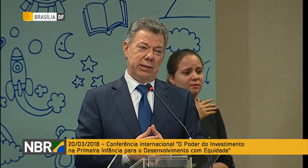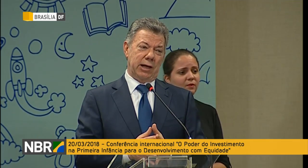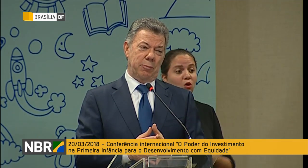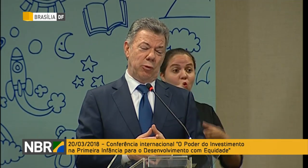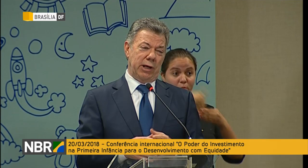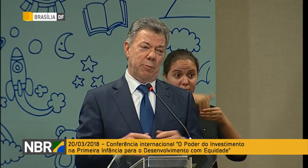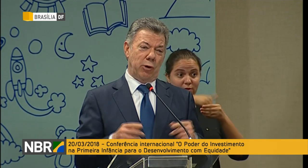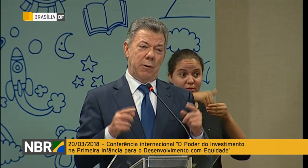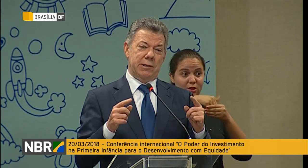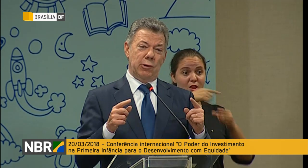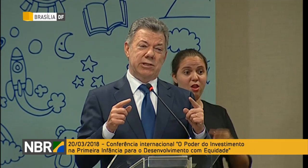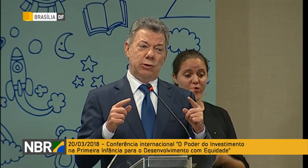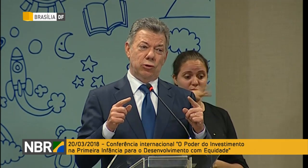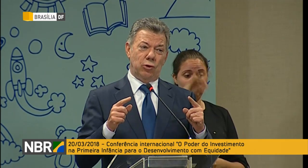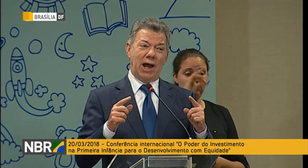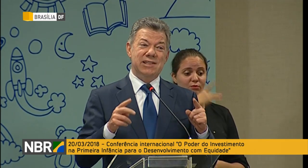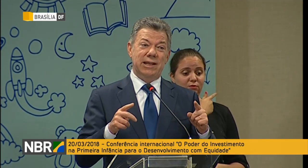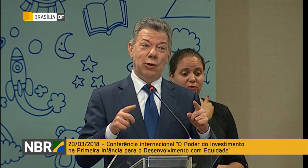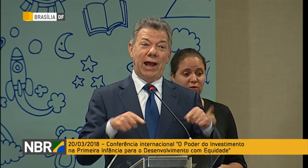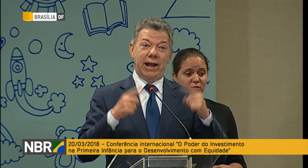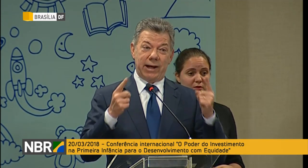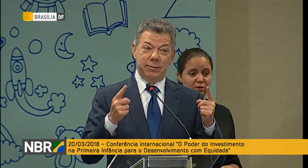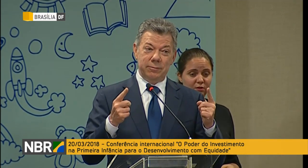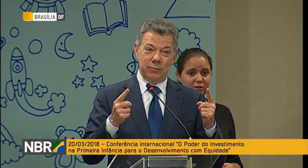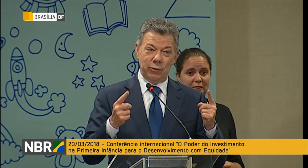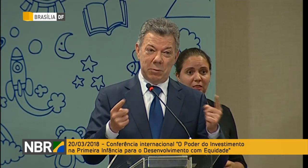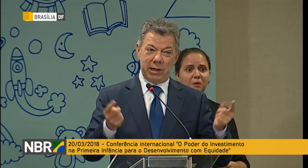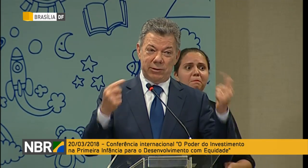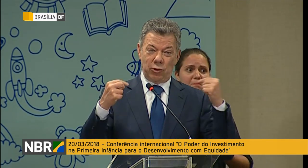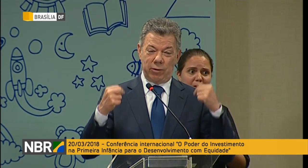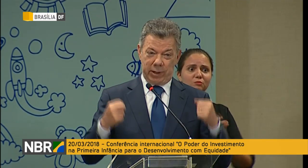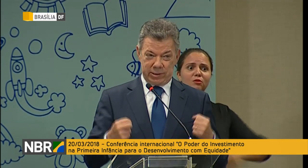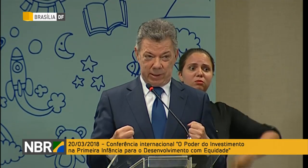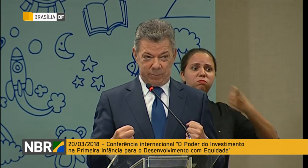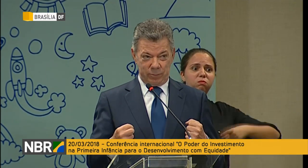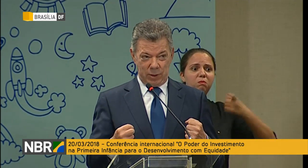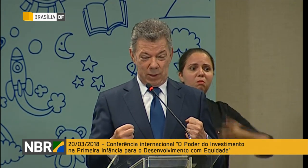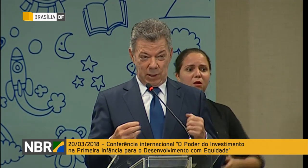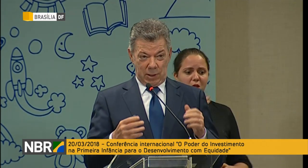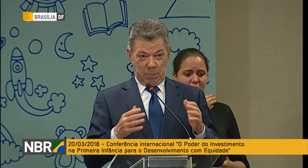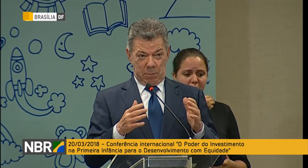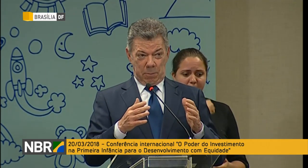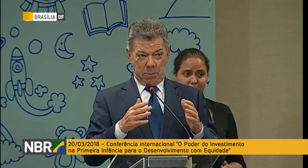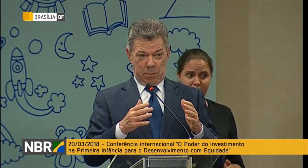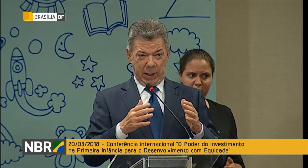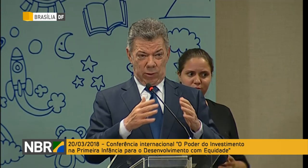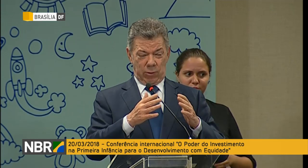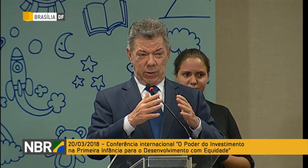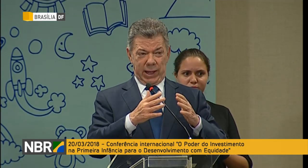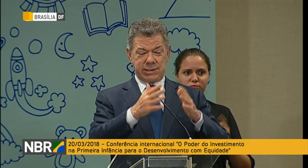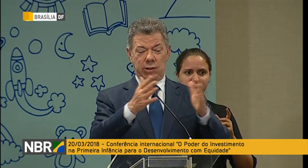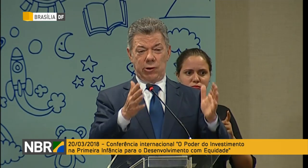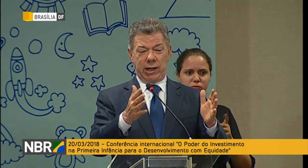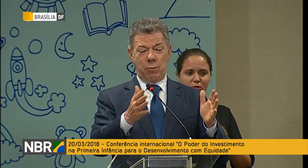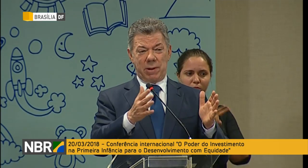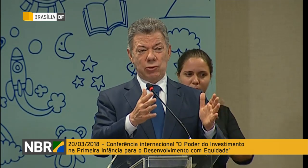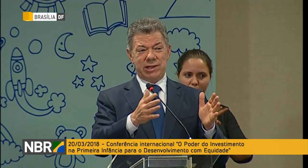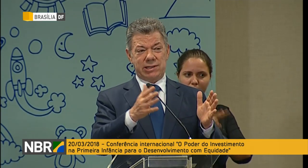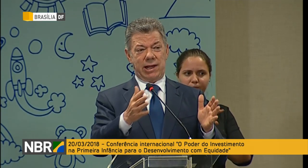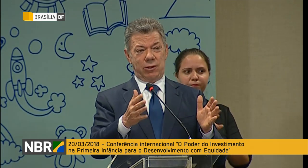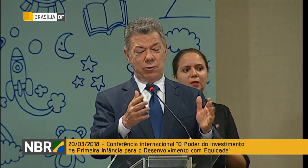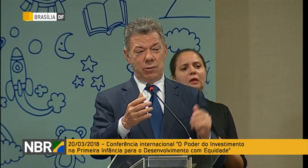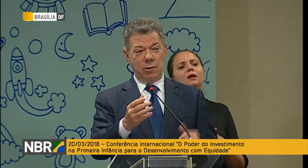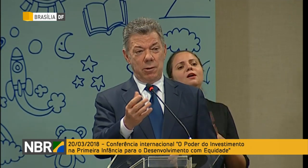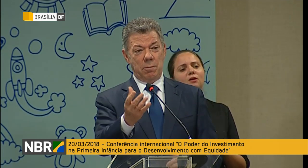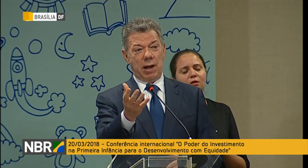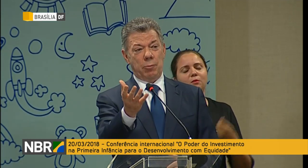eu fui eleito à presidência da República fazendo uma guerra e pelo ministro da Defesa.